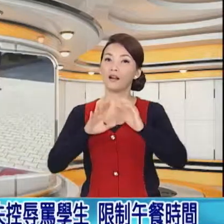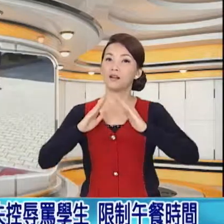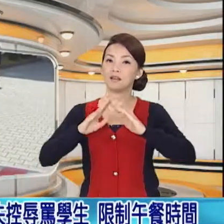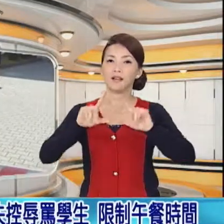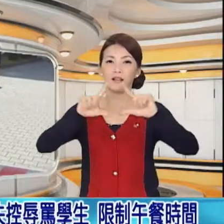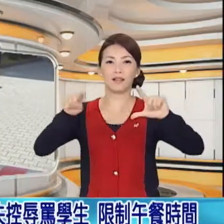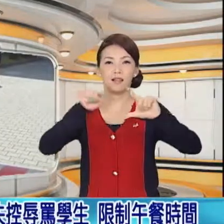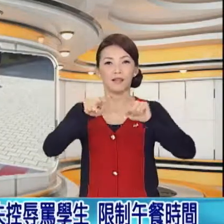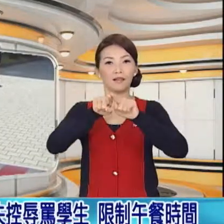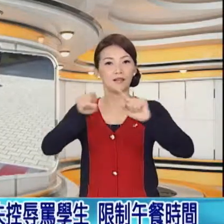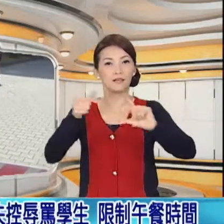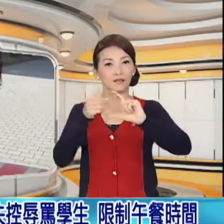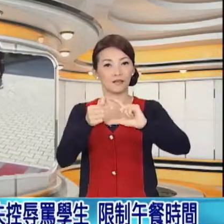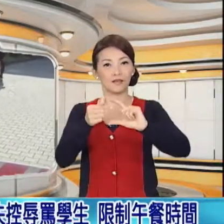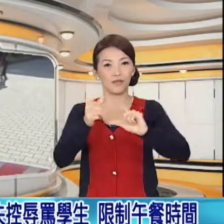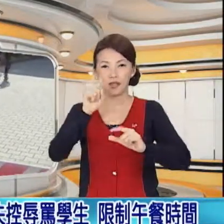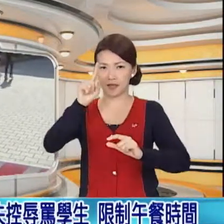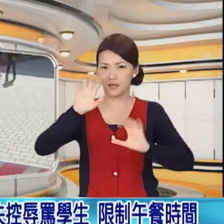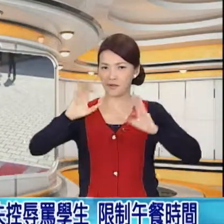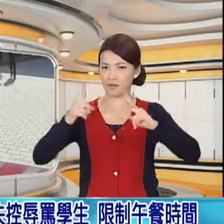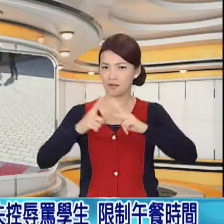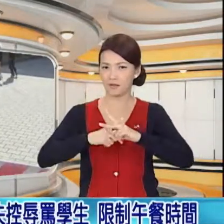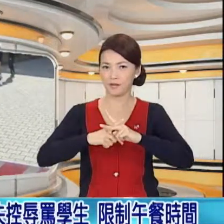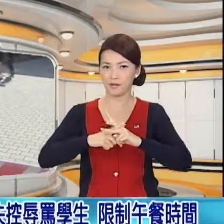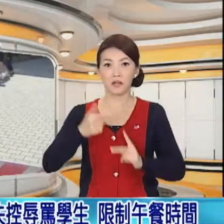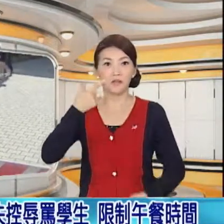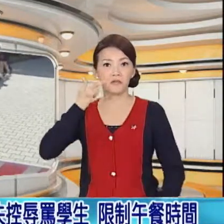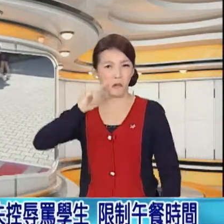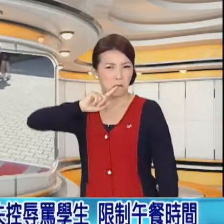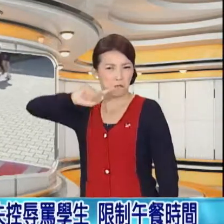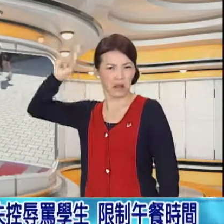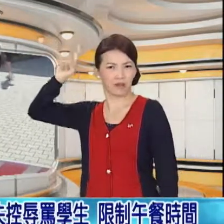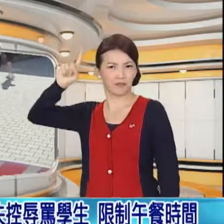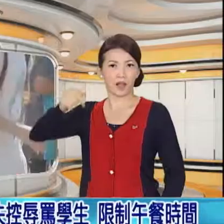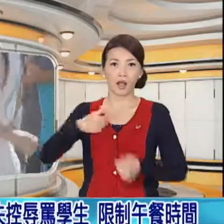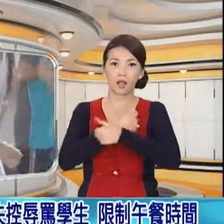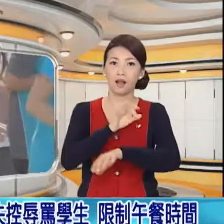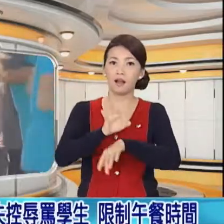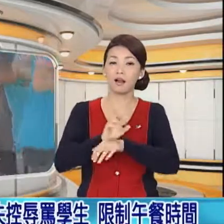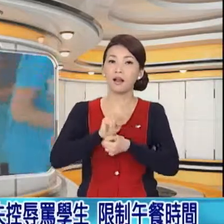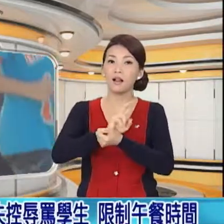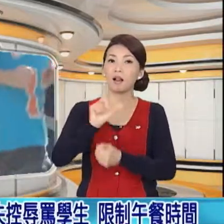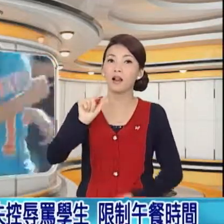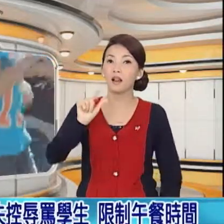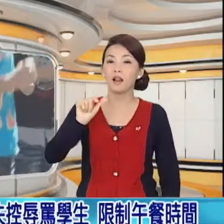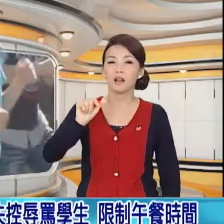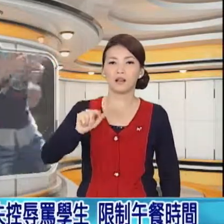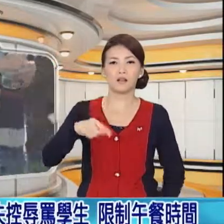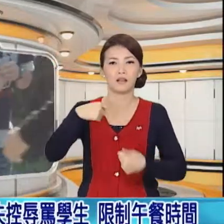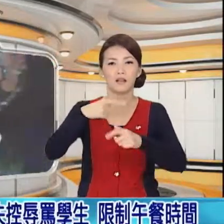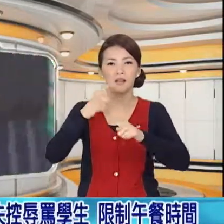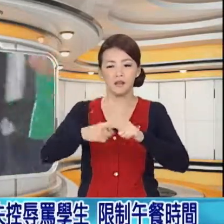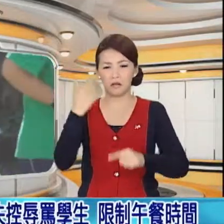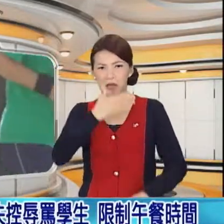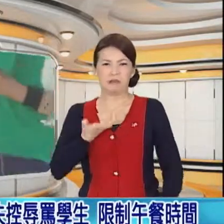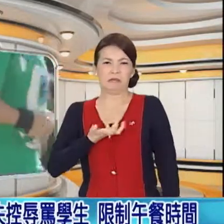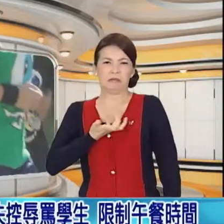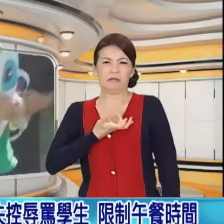台中市太平区一所国小，有一名灵性代理教师遭到了家长指控，上课情绪